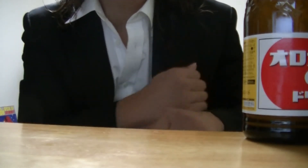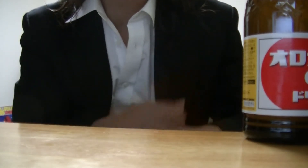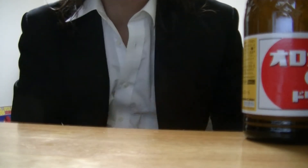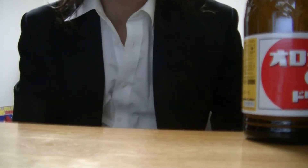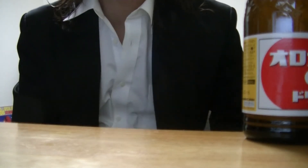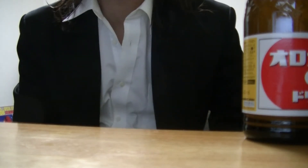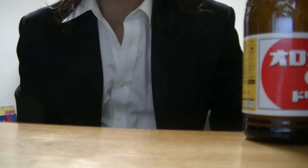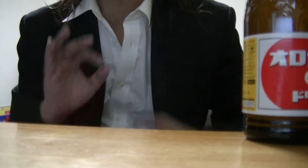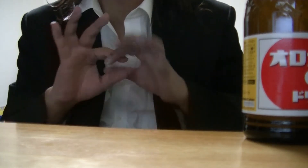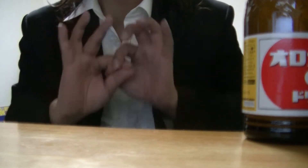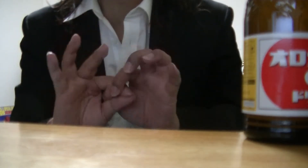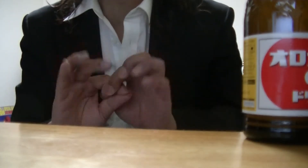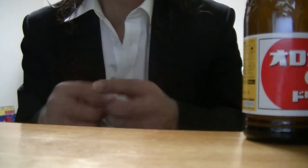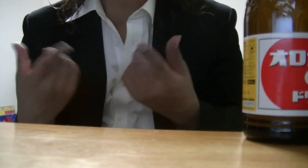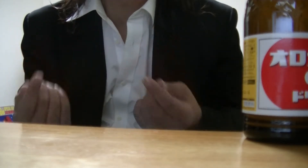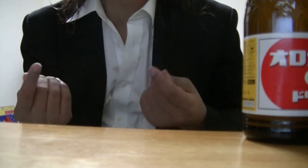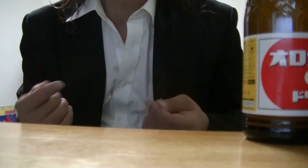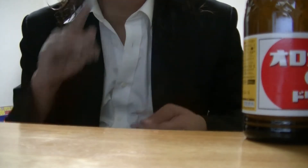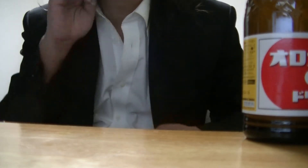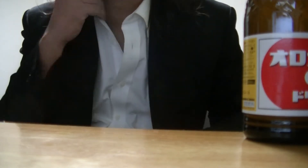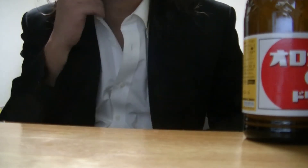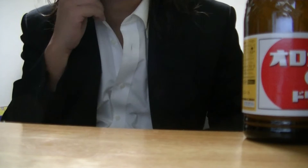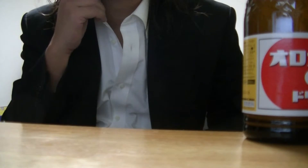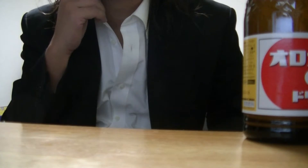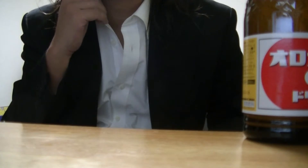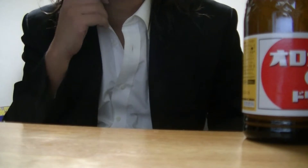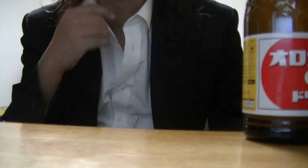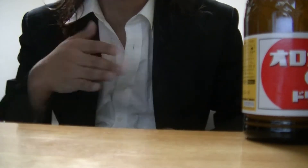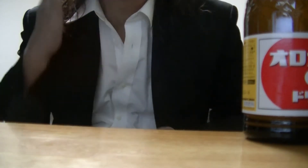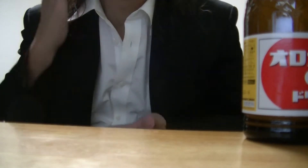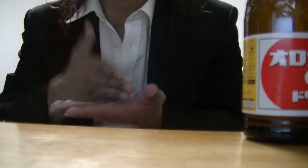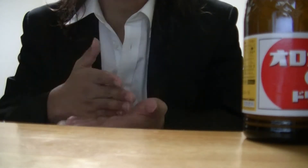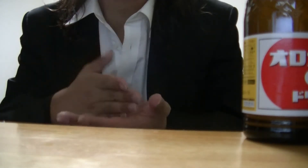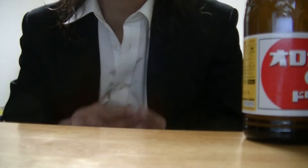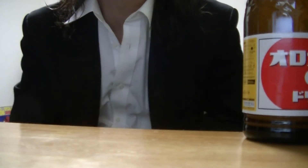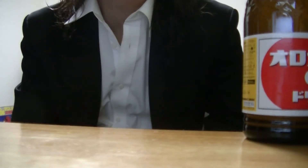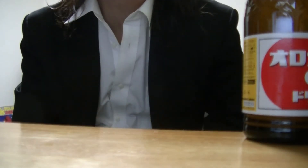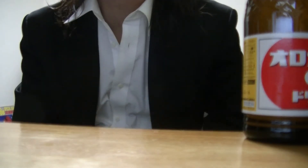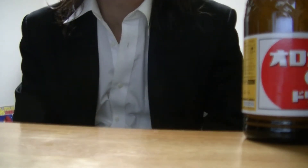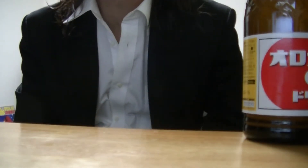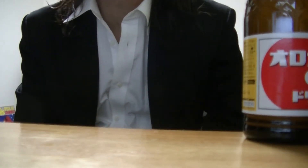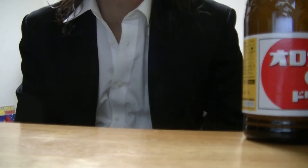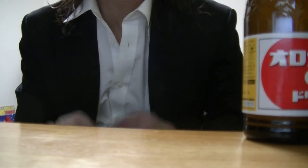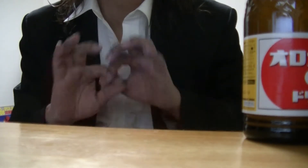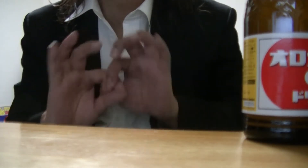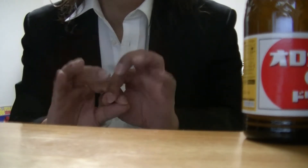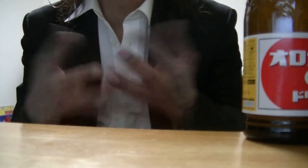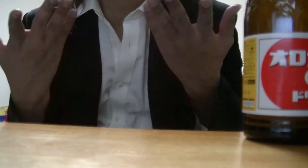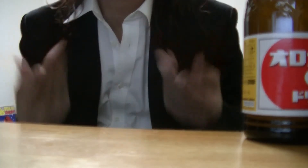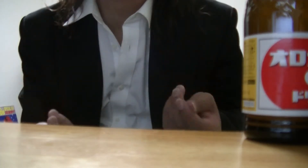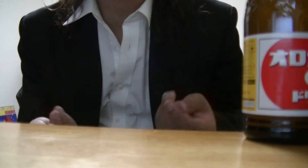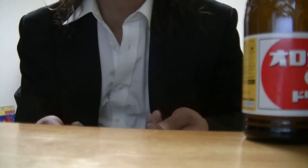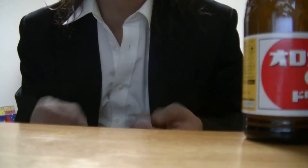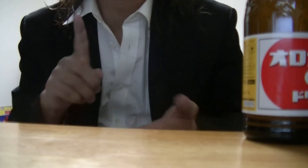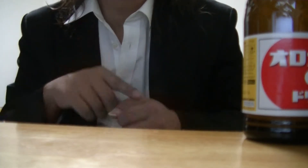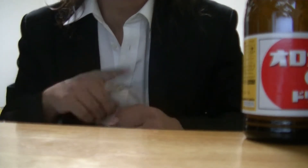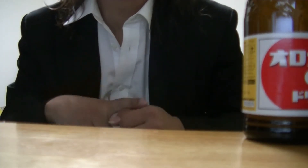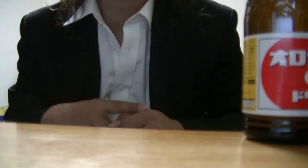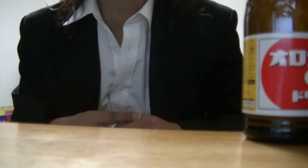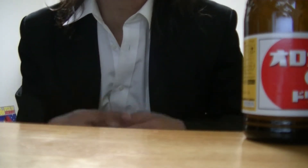だって広告主の不利益な情報を流すと広告切られるんで、そうすると番組が成り立たないから、メディアとして成り立たないんで、